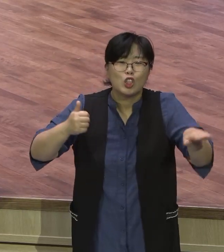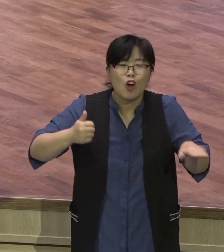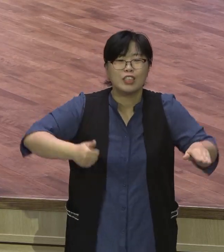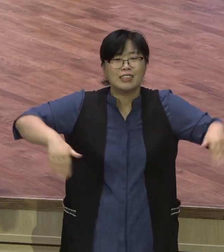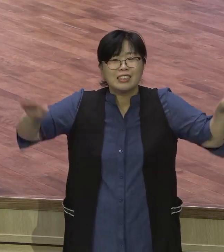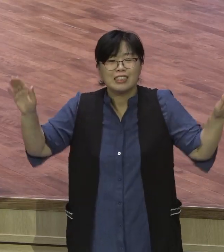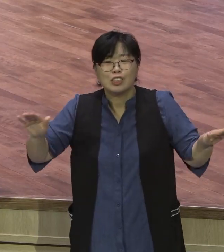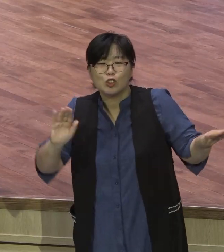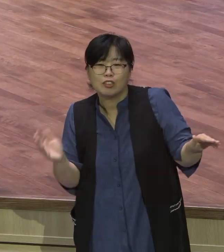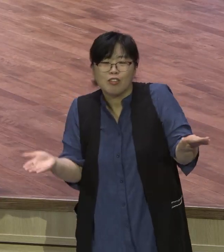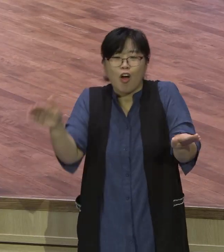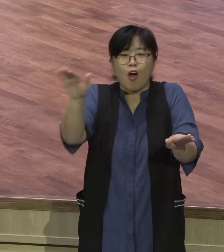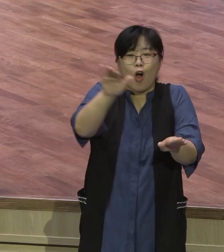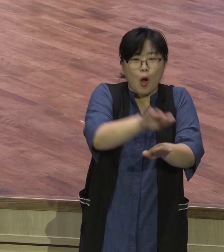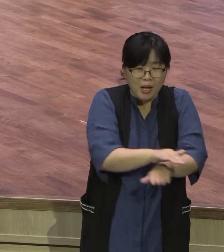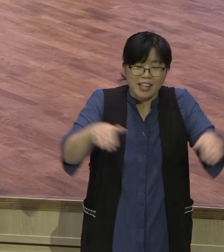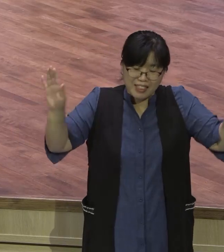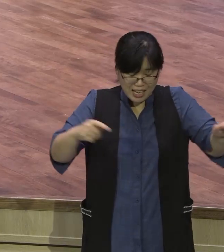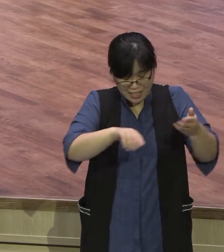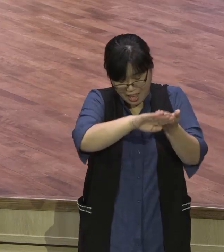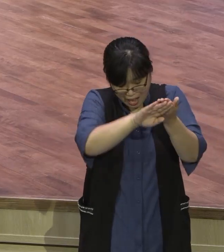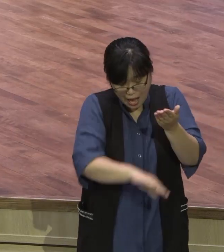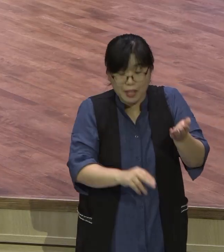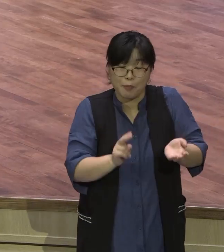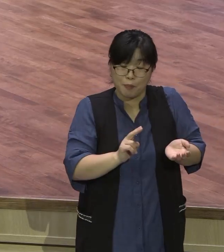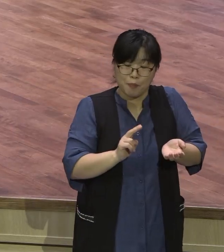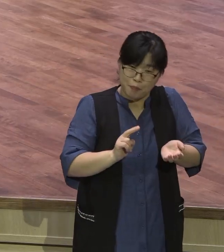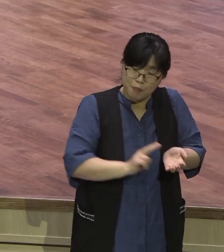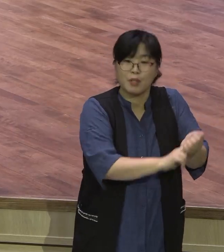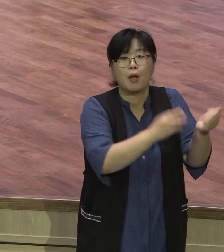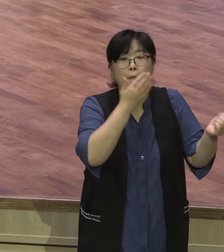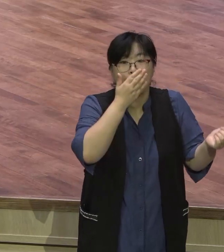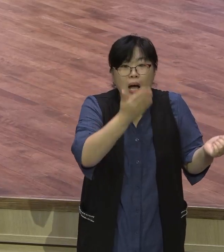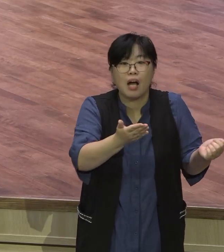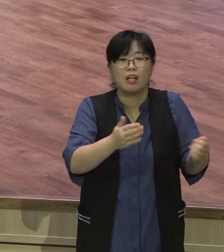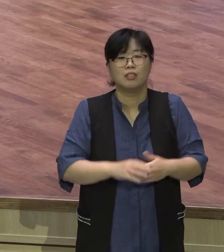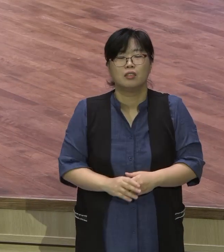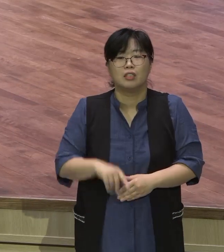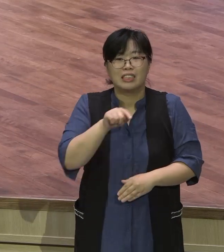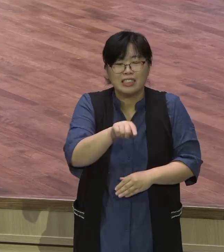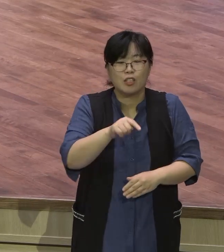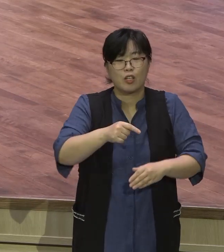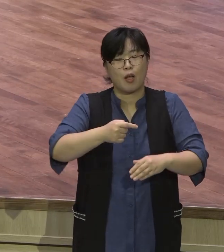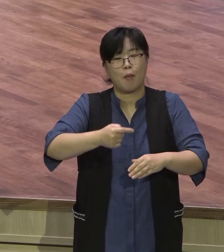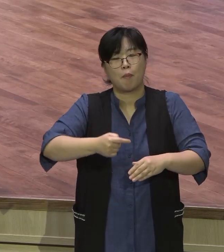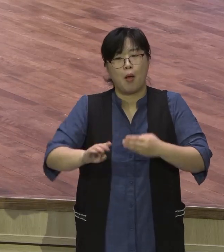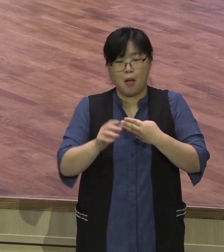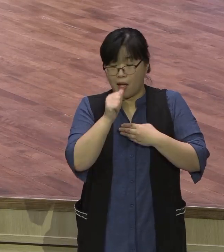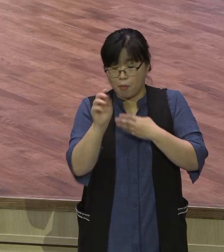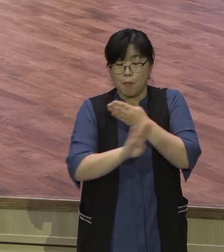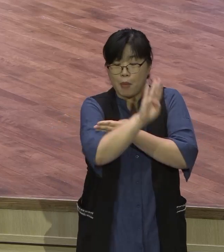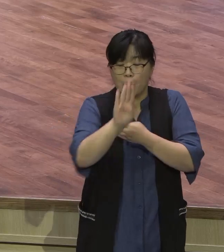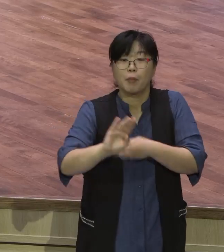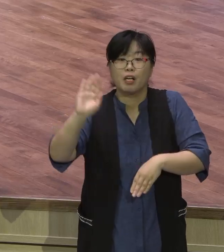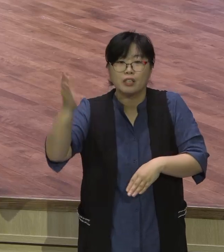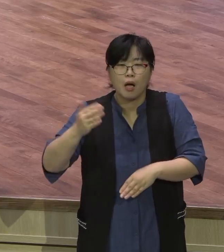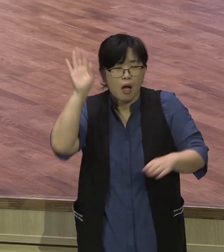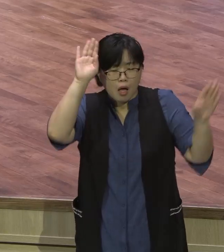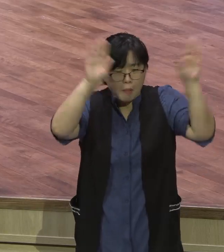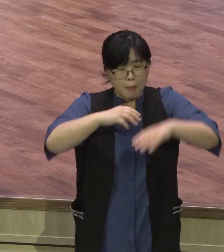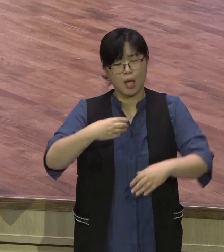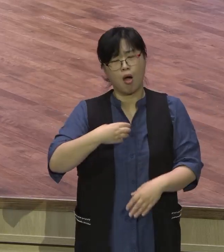너가 그의 날개 아래 피하리로다 그의 진실함은 방패와 손방패와 대신하니 너는 밤에 찾아오는 공포와